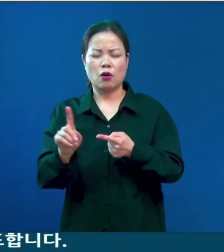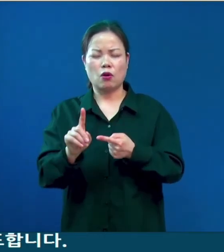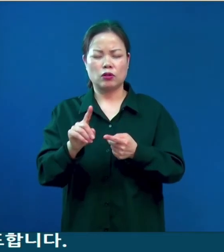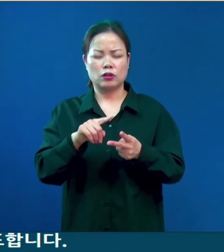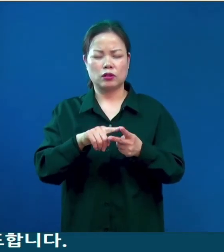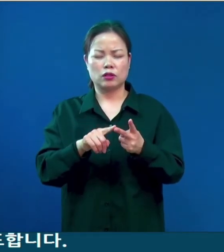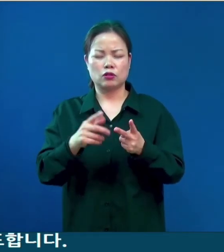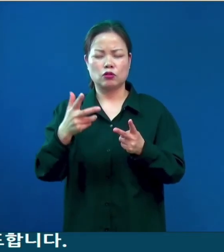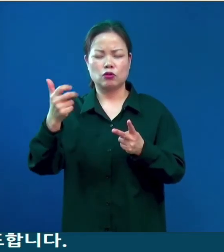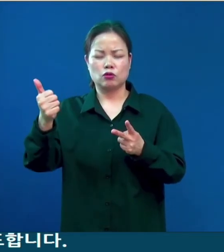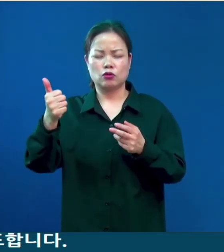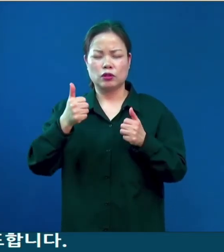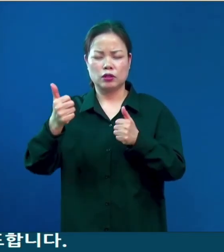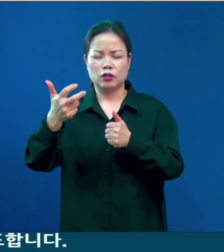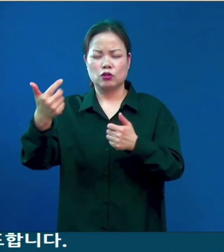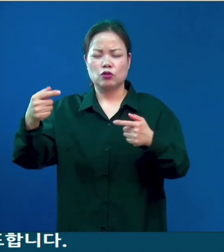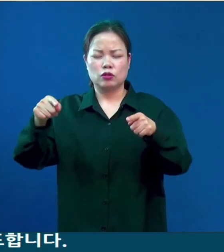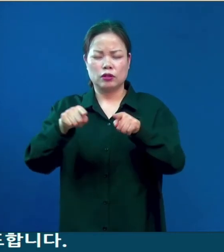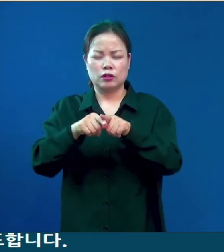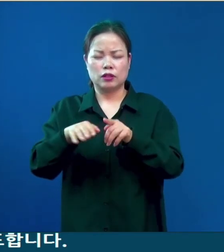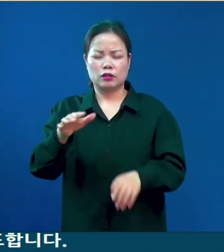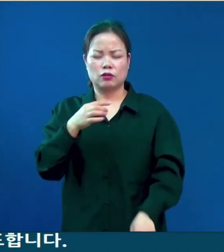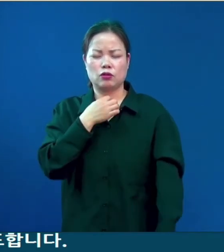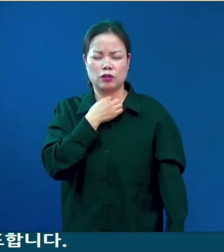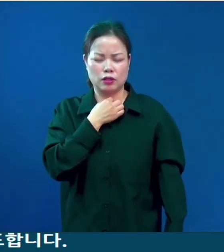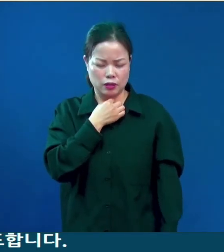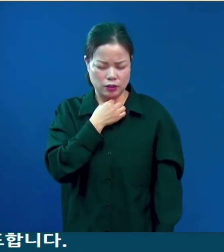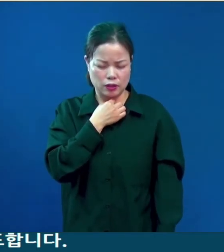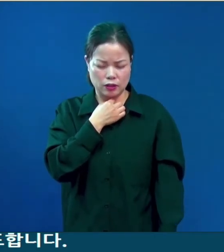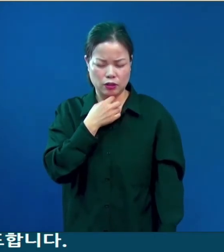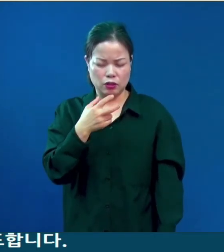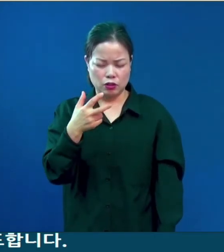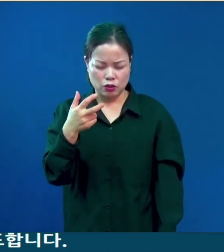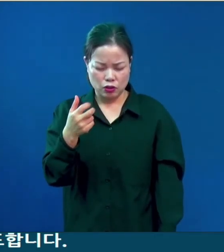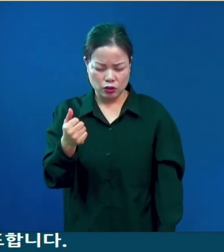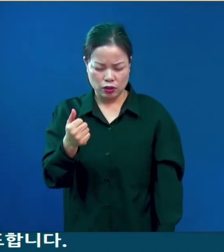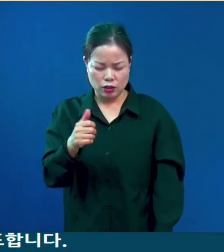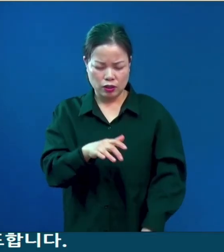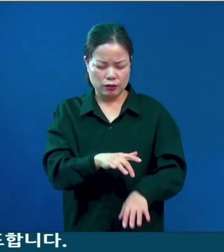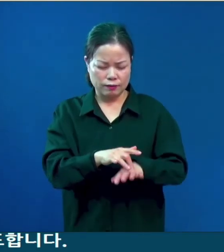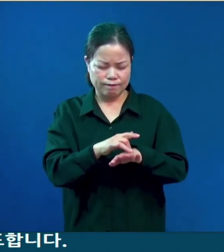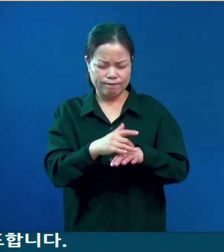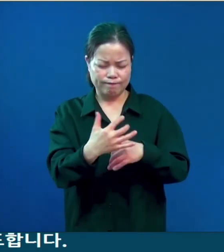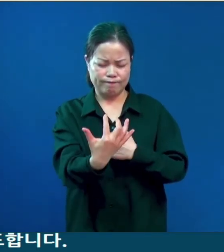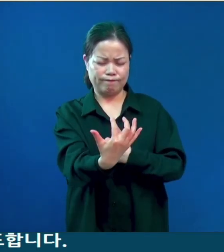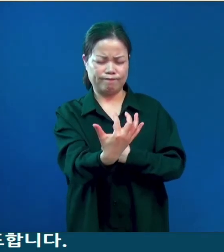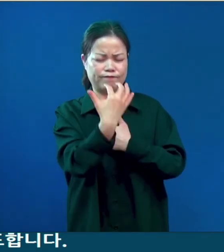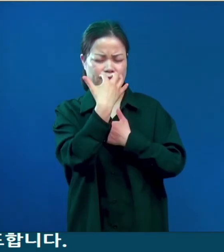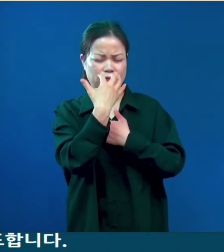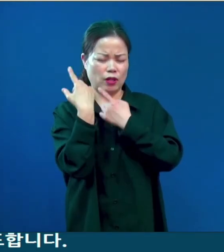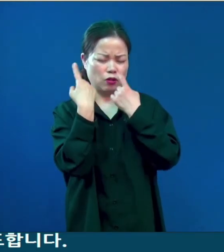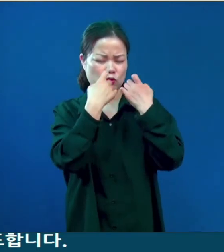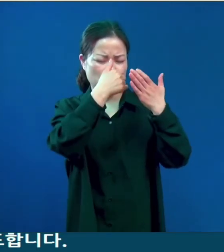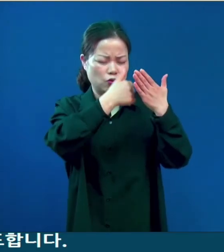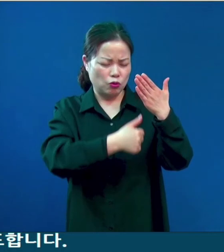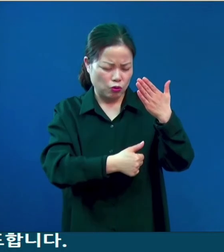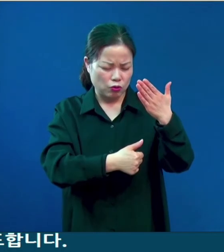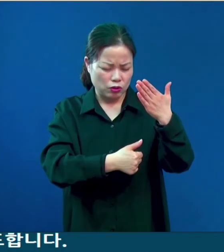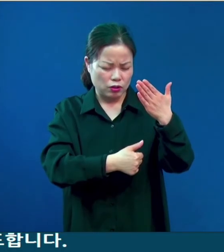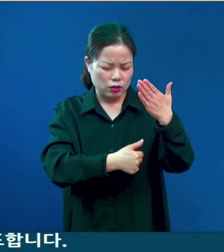어디든지 주를 따라 주와 같이 가려네. 주님, 사탄의 공격과 여러 가지 당면한